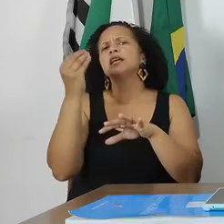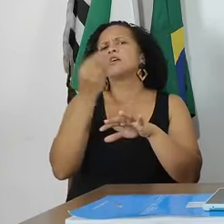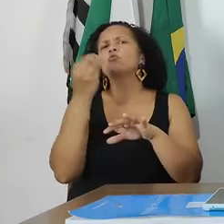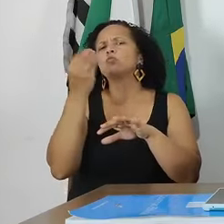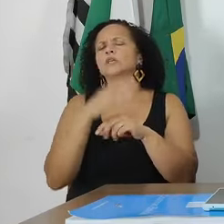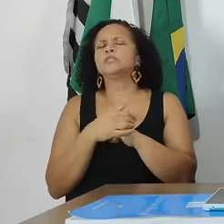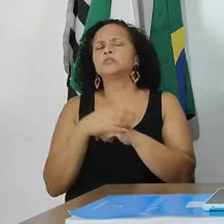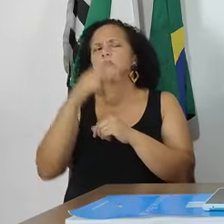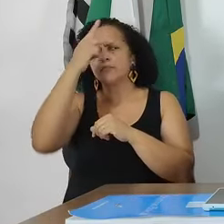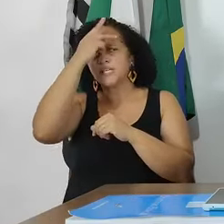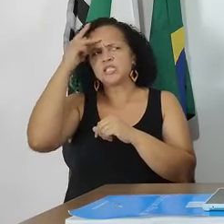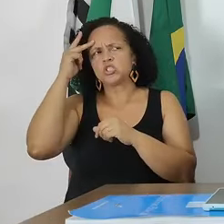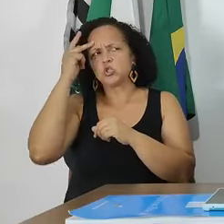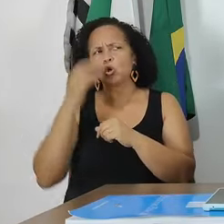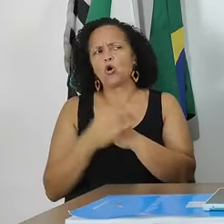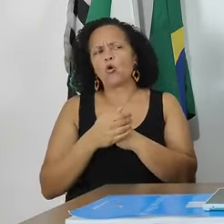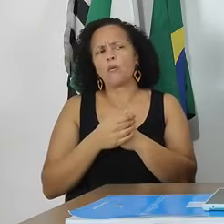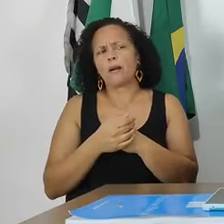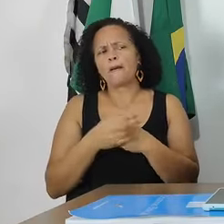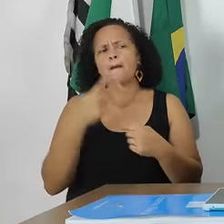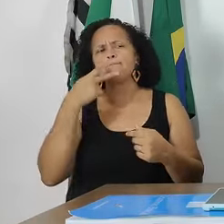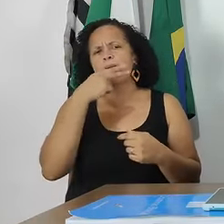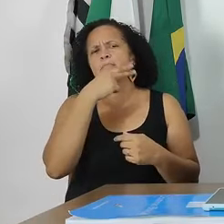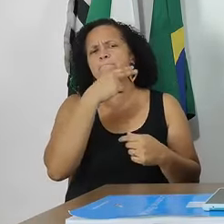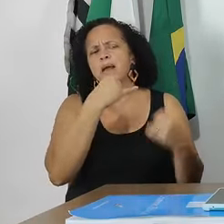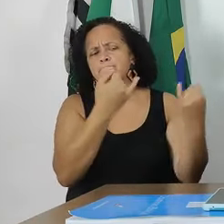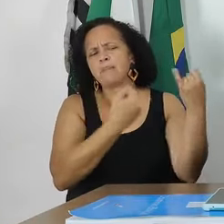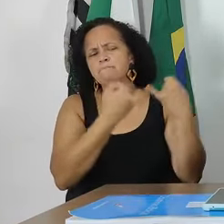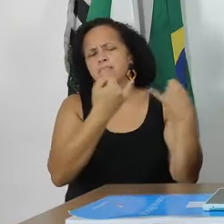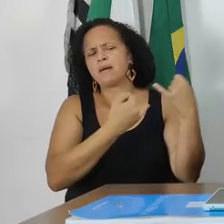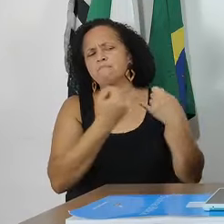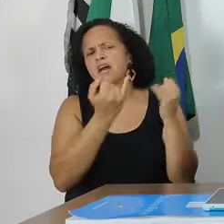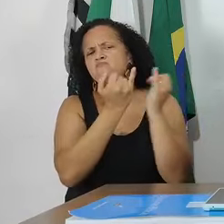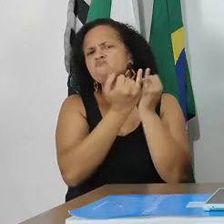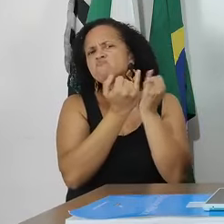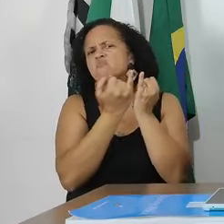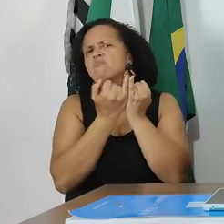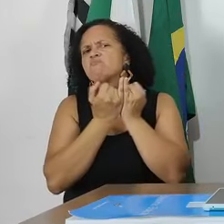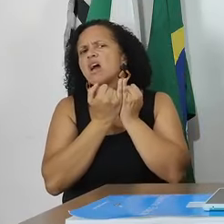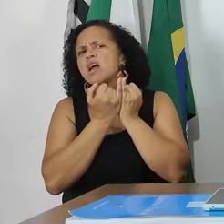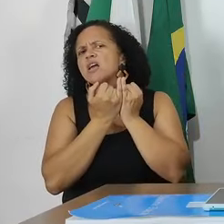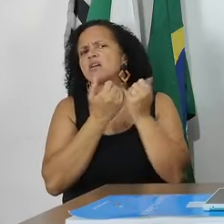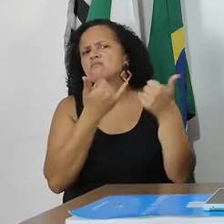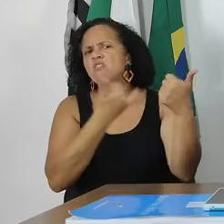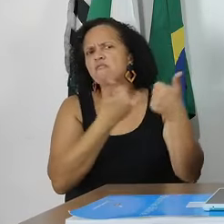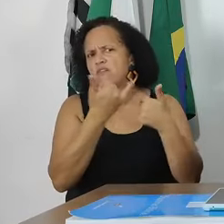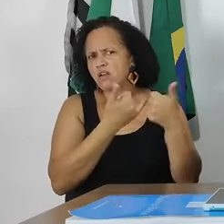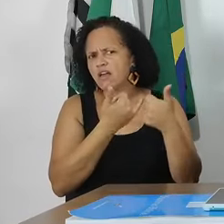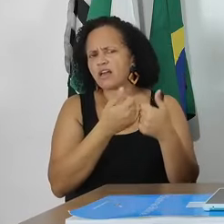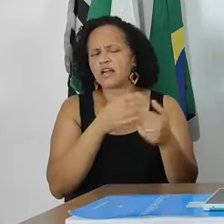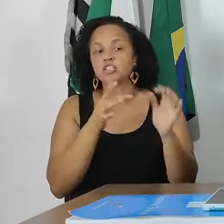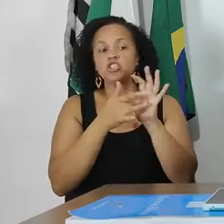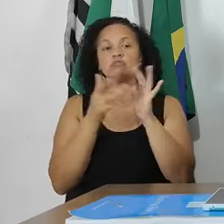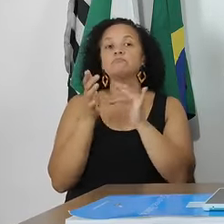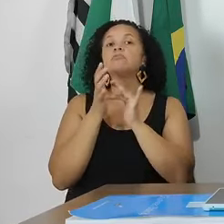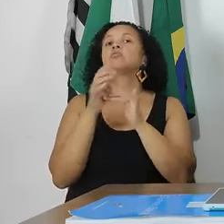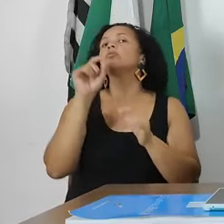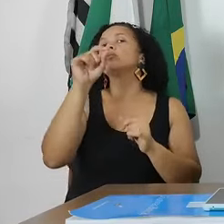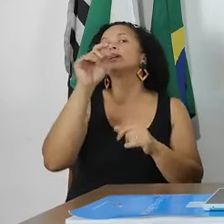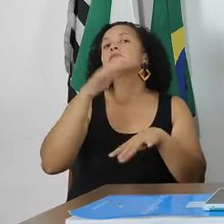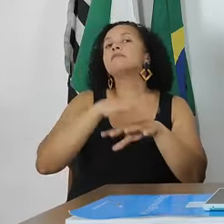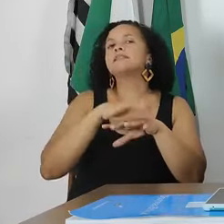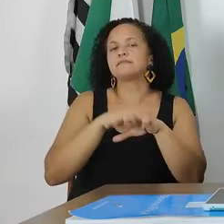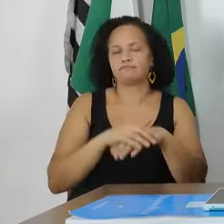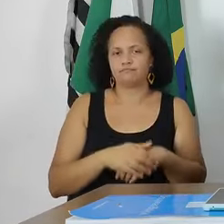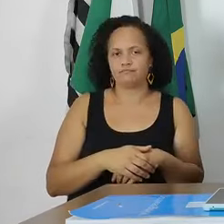as más notícias para Jesus? Jesus, lá em João 12, fala de Lázaro, né? Quando ele recebeu